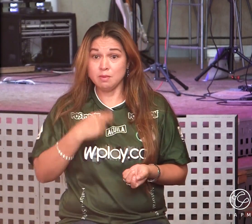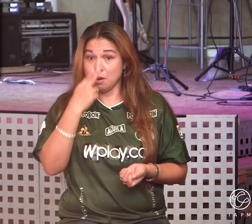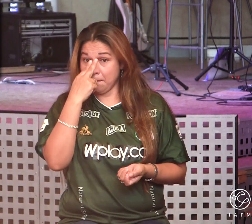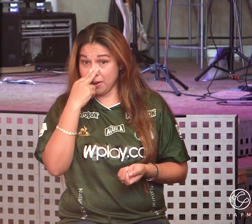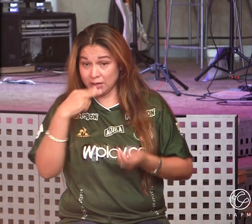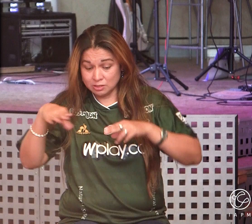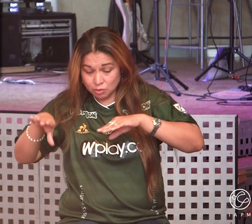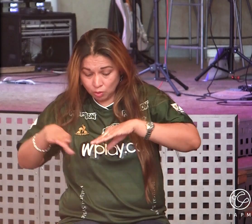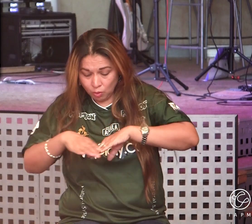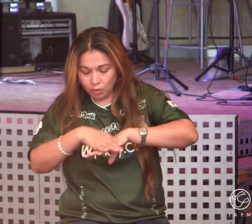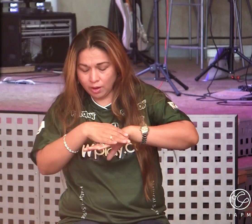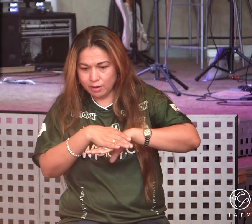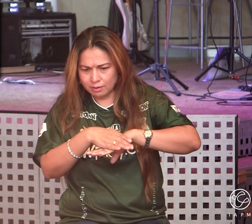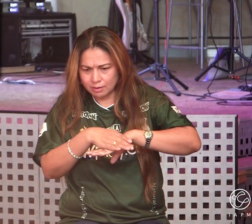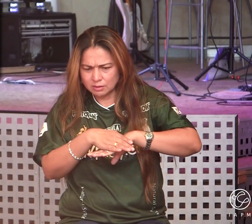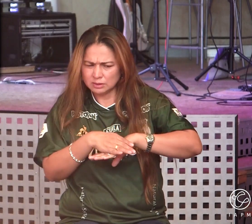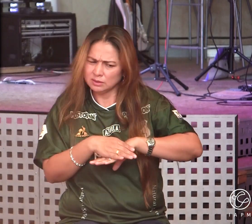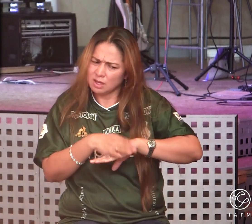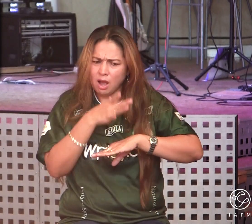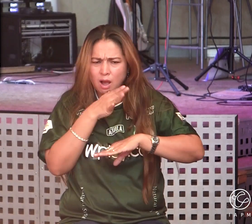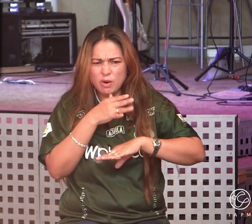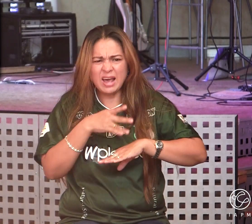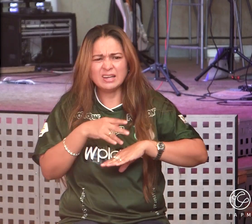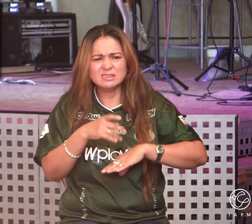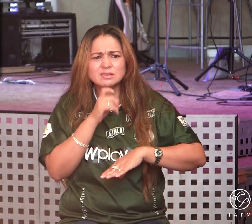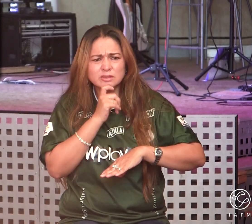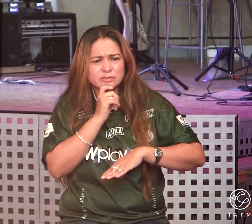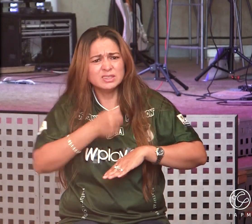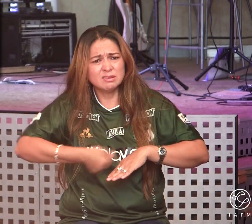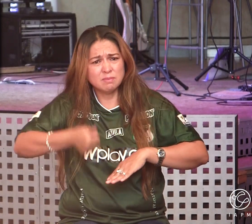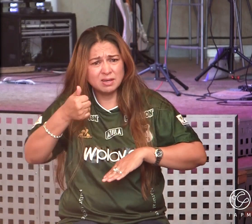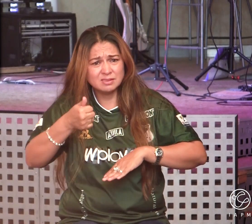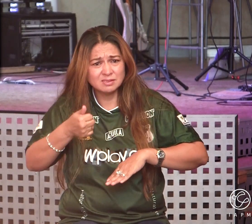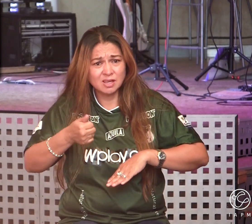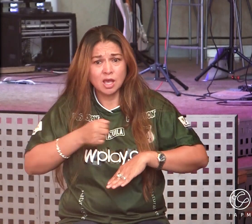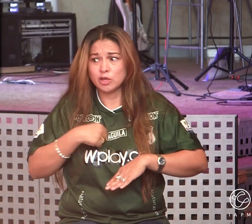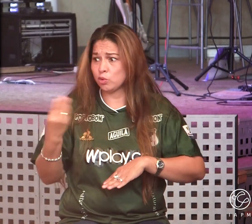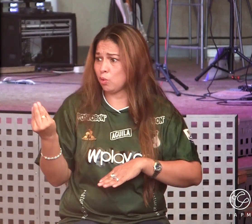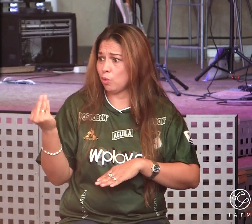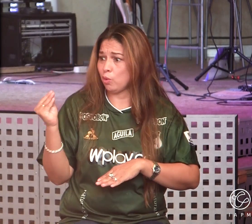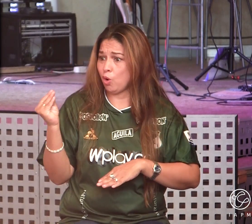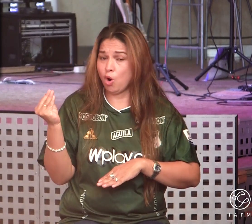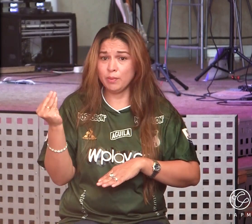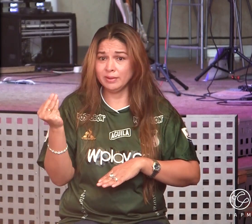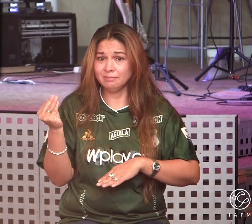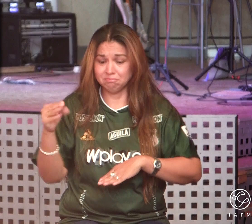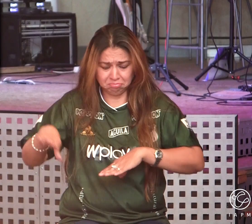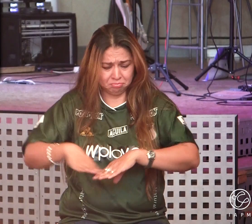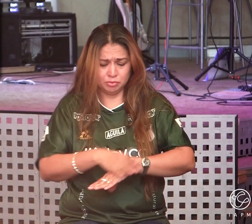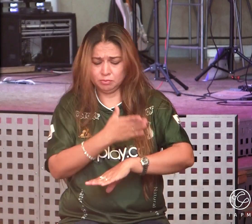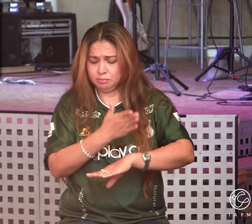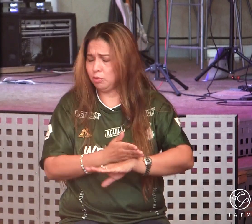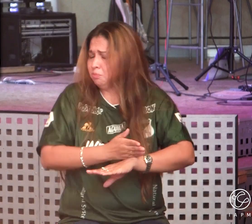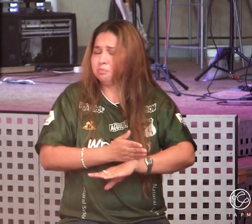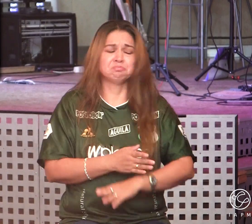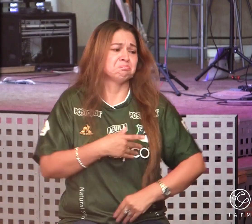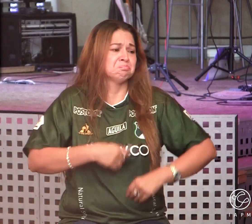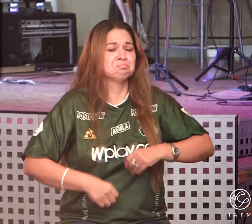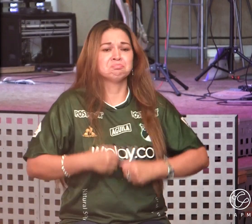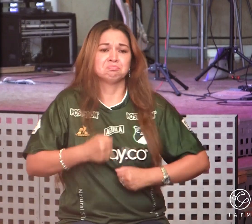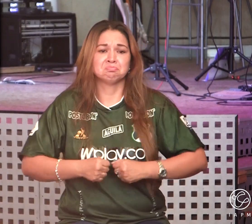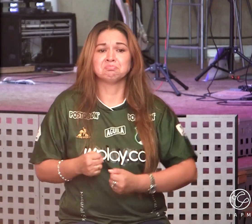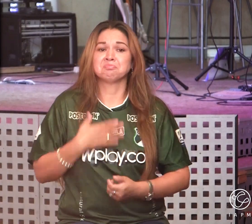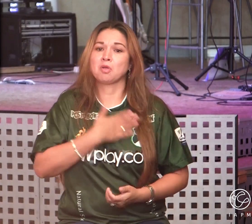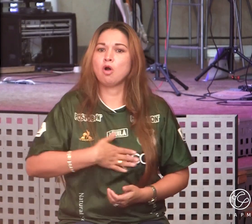pero esto era tan fácil antes, ahora ¿por qué se ha tornado como tan complejo? Cuando se llega a cierta edad, lo que se tiene es como un menú